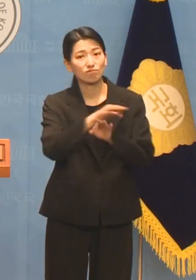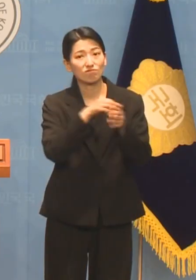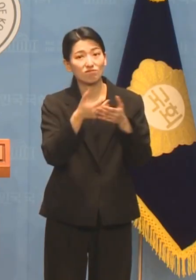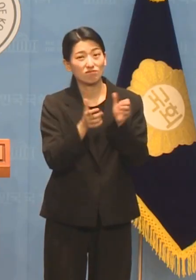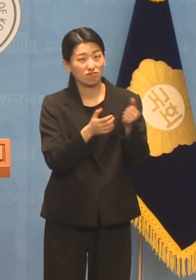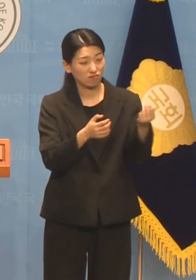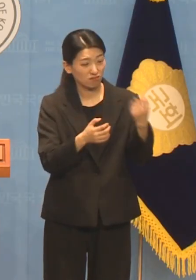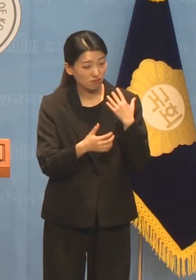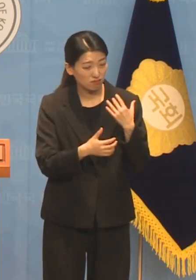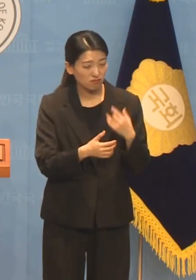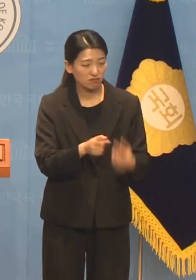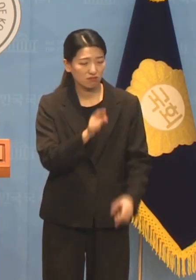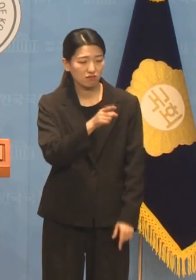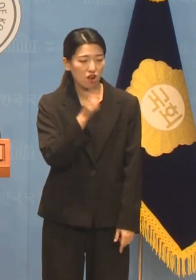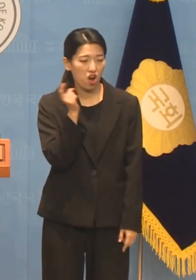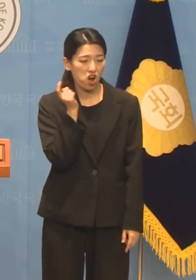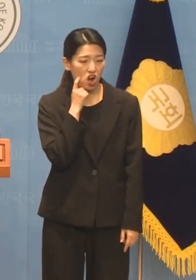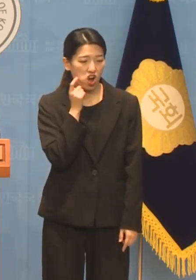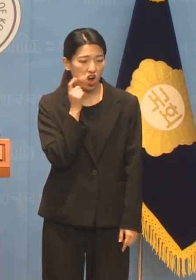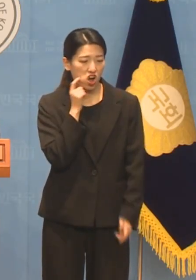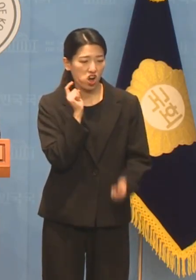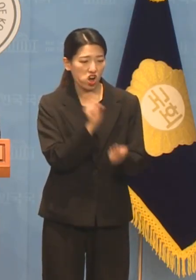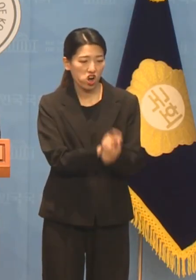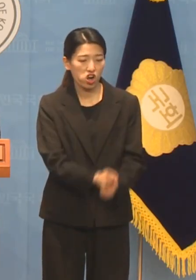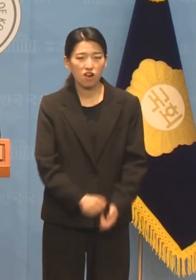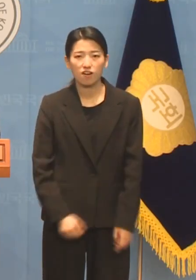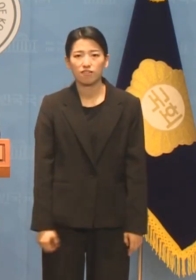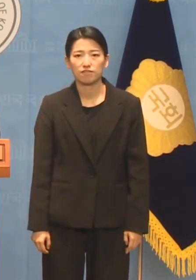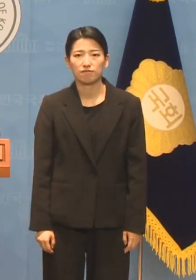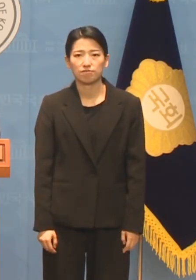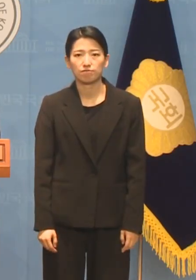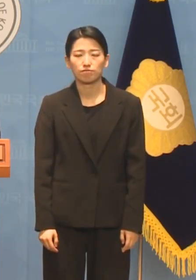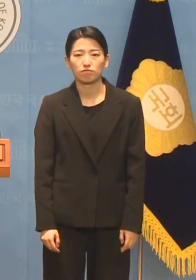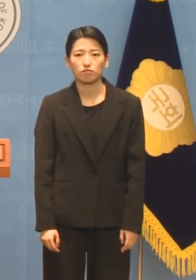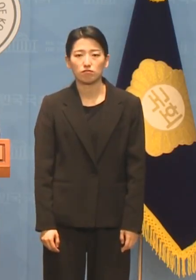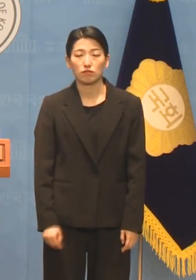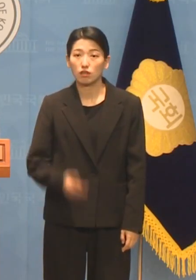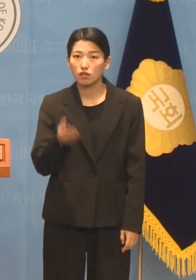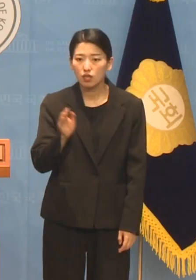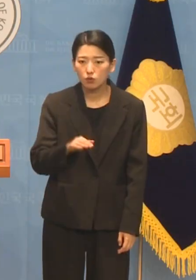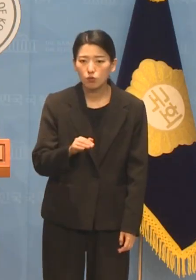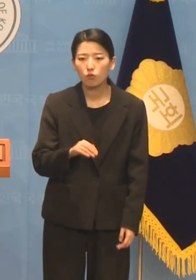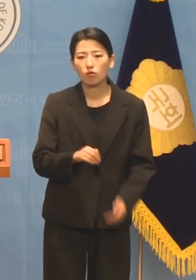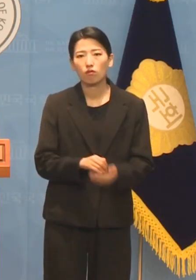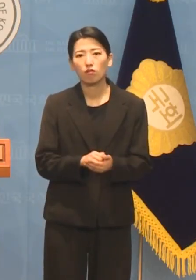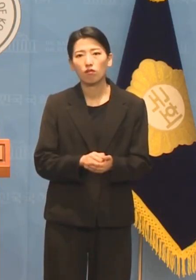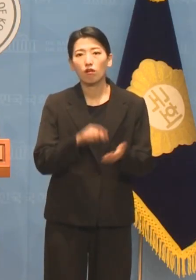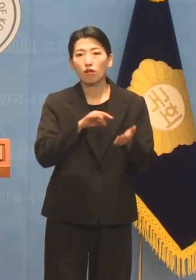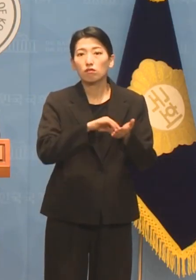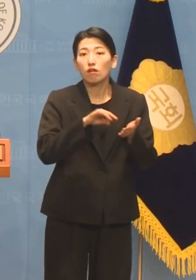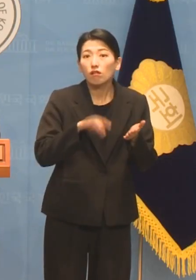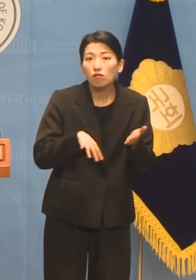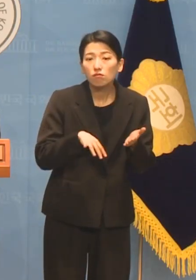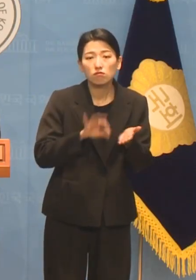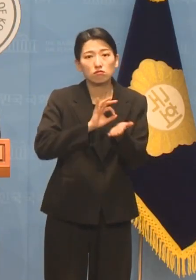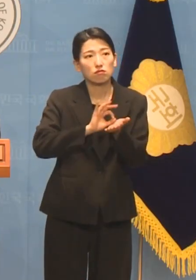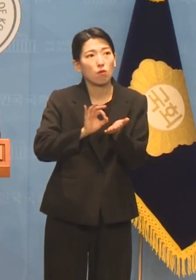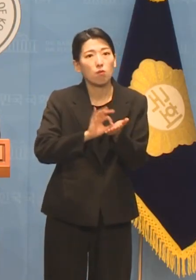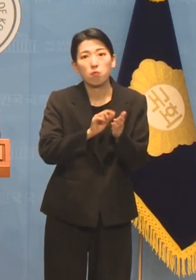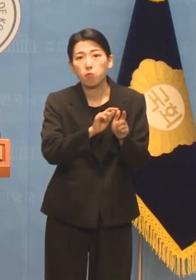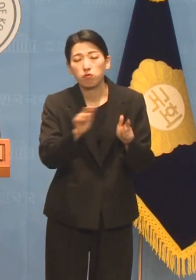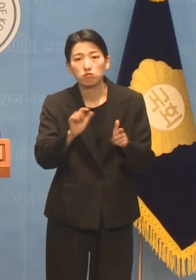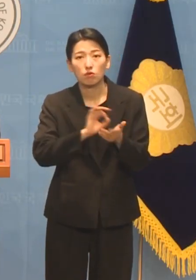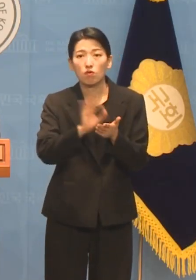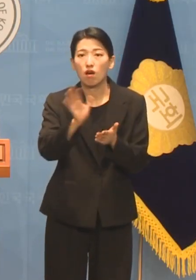당연히 새빨간 거짓말이었습니다. 이런 상황에서도 세출해서 쓰지 않은 돈이 무려 20조 원입니다.